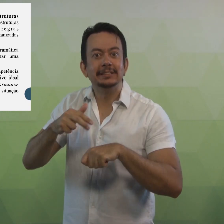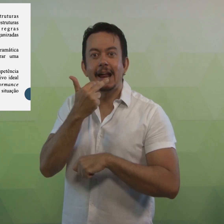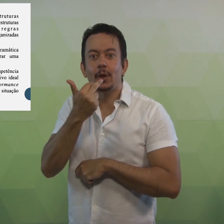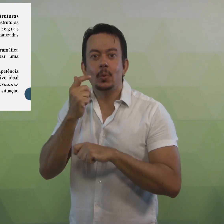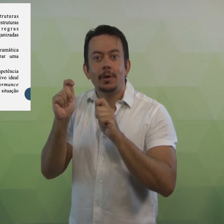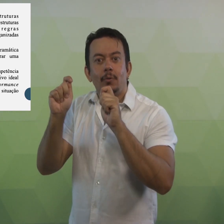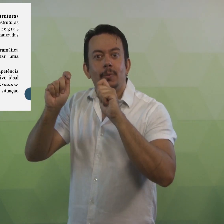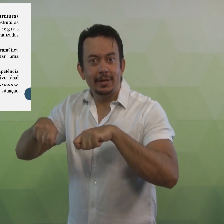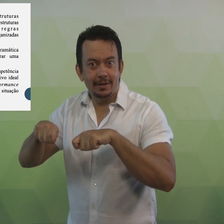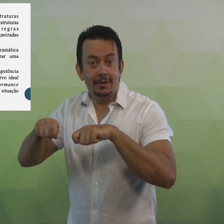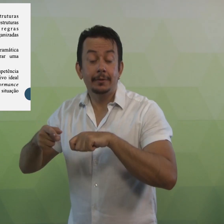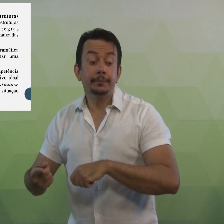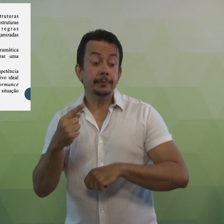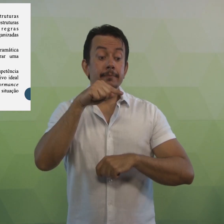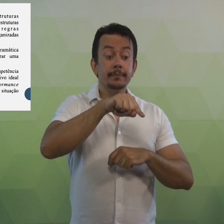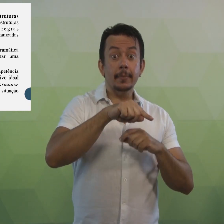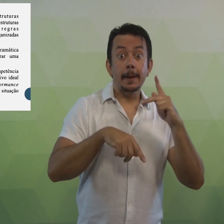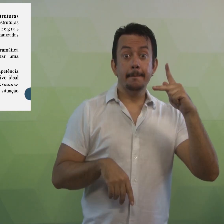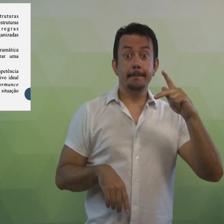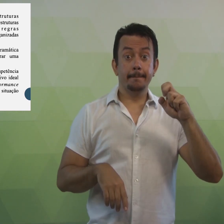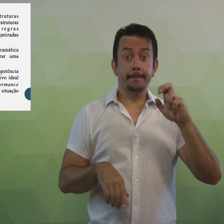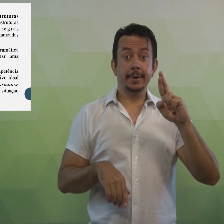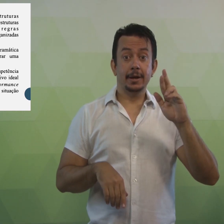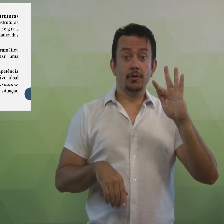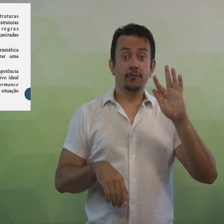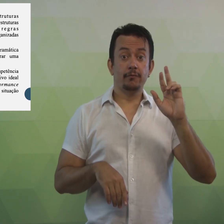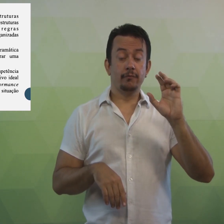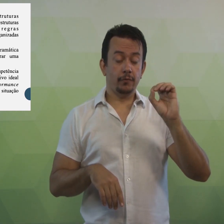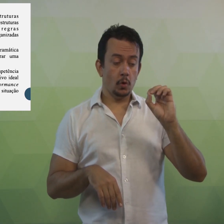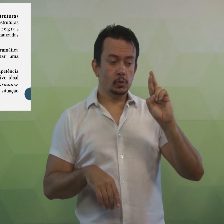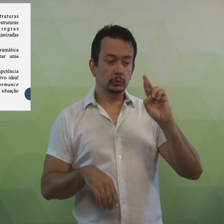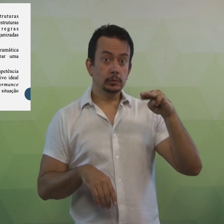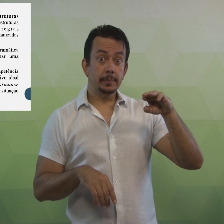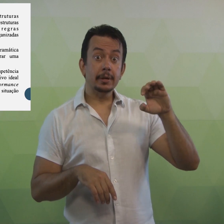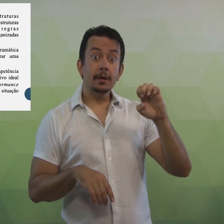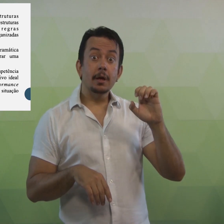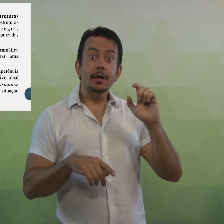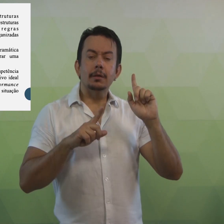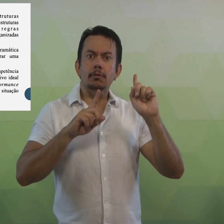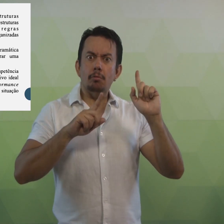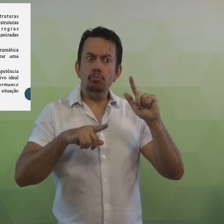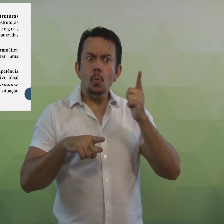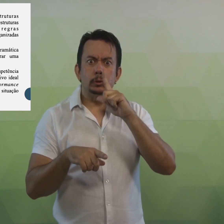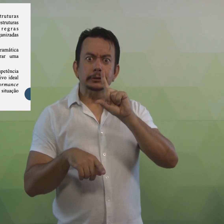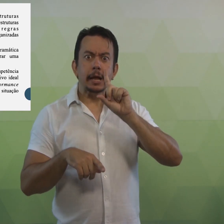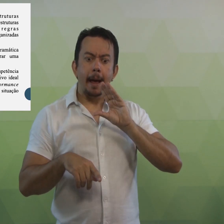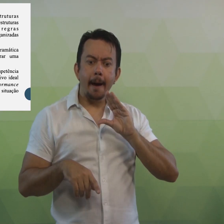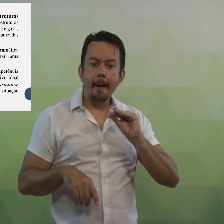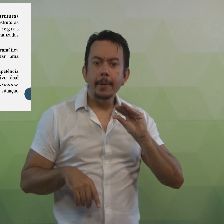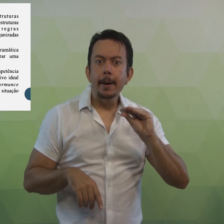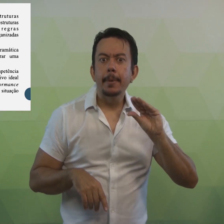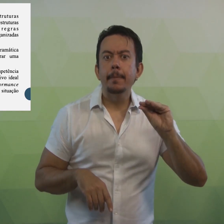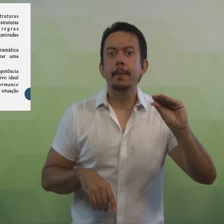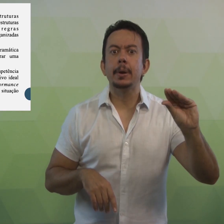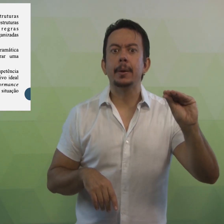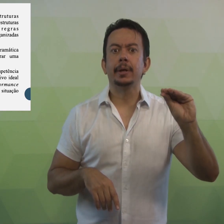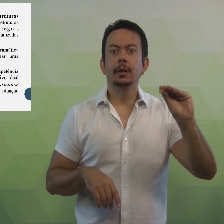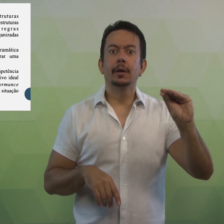receber essa informação e qual a performance que ela vai utilizar para transmitir esse